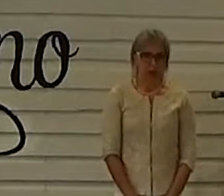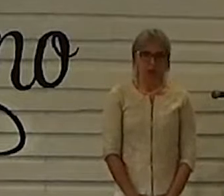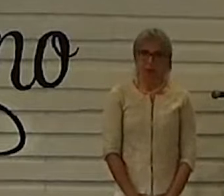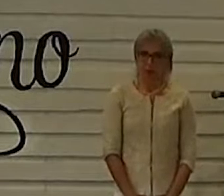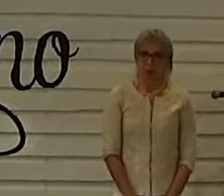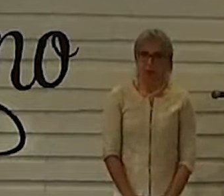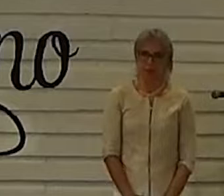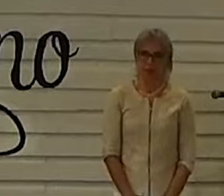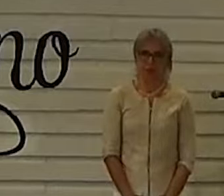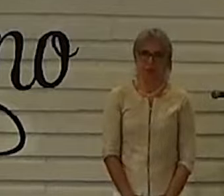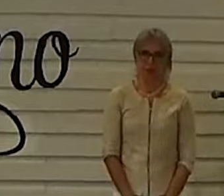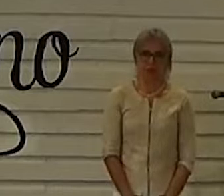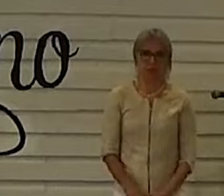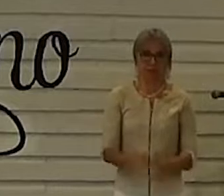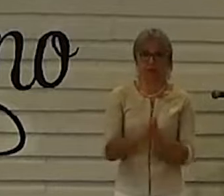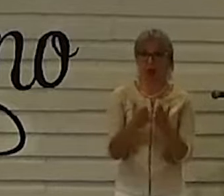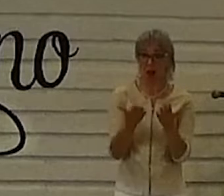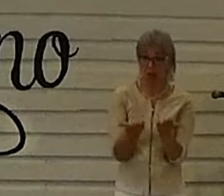Avete preso?